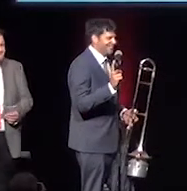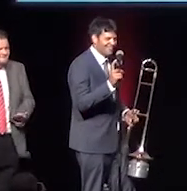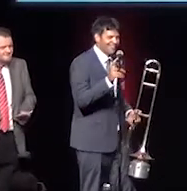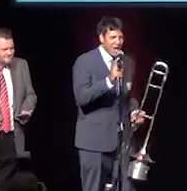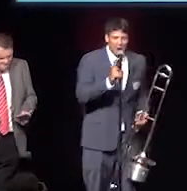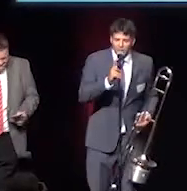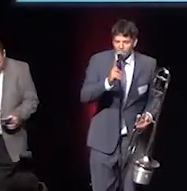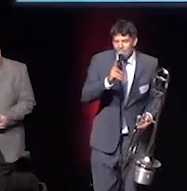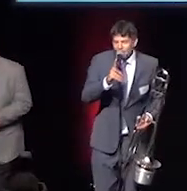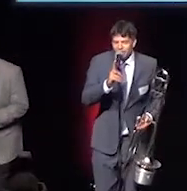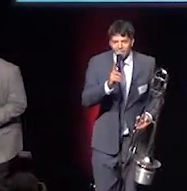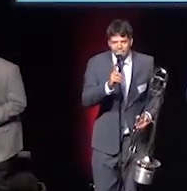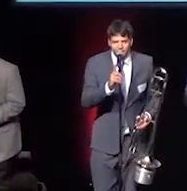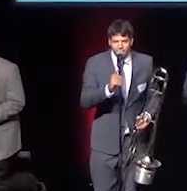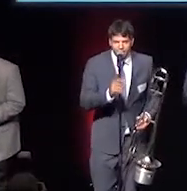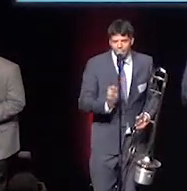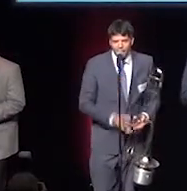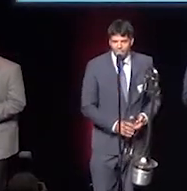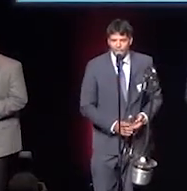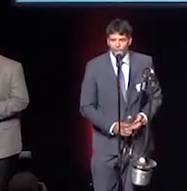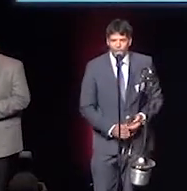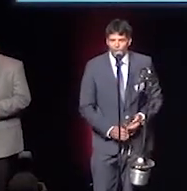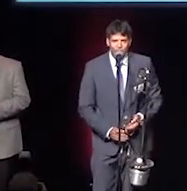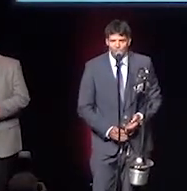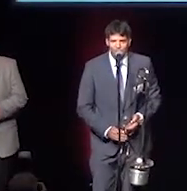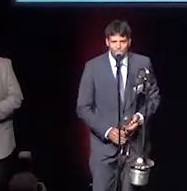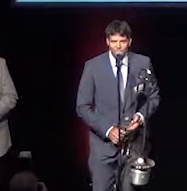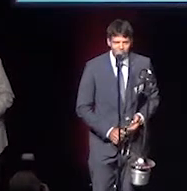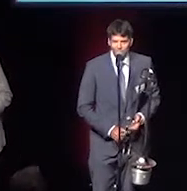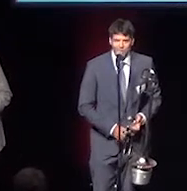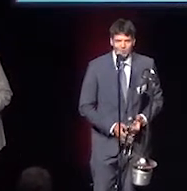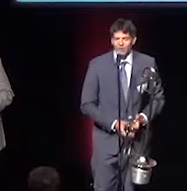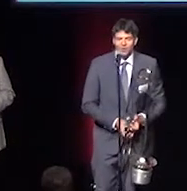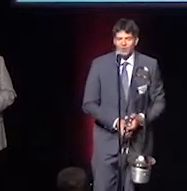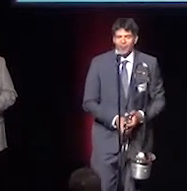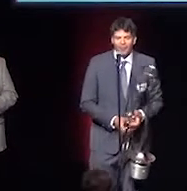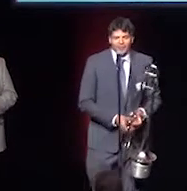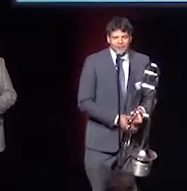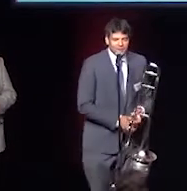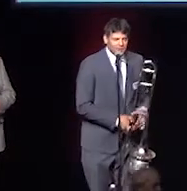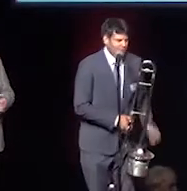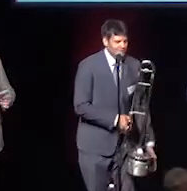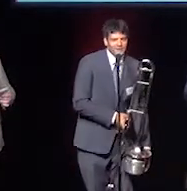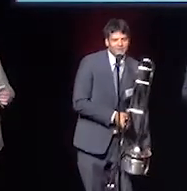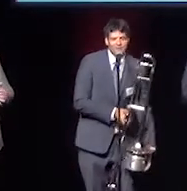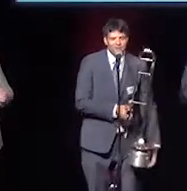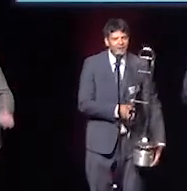I go on to you without you? Ob Hausfrau